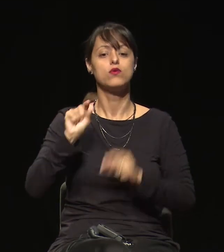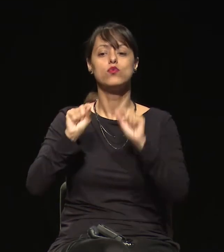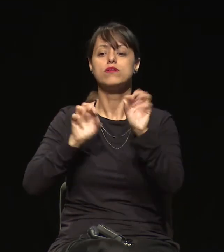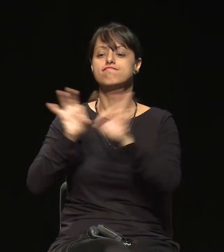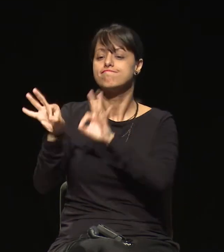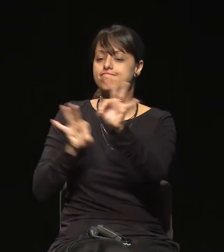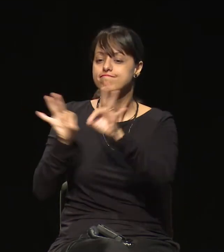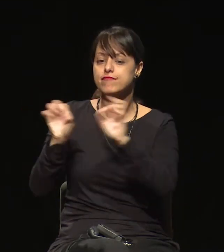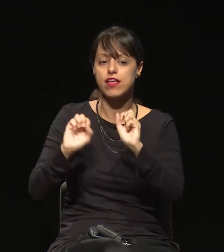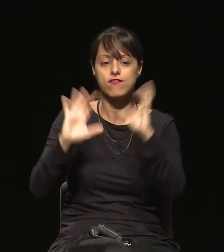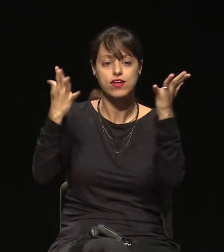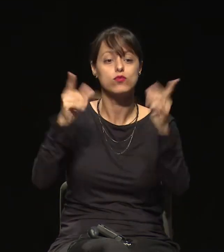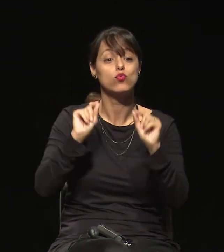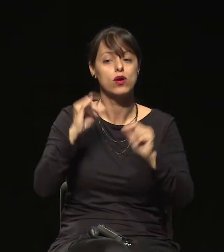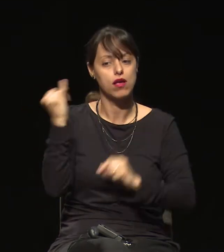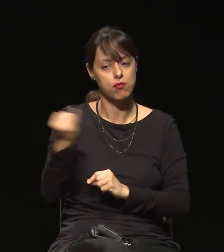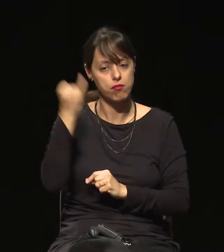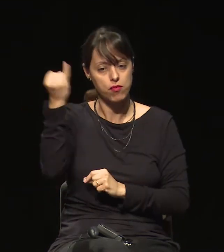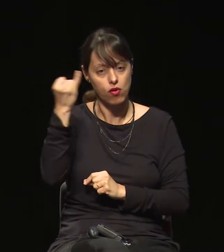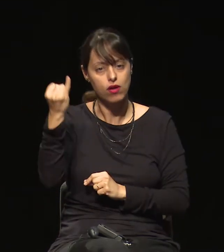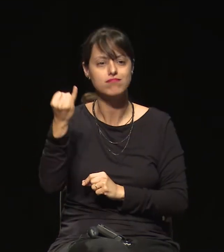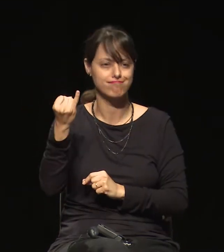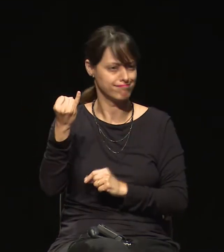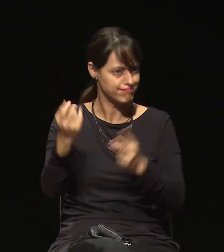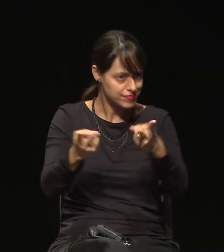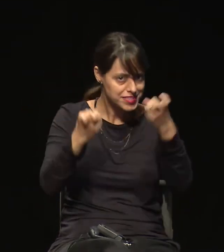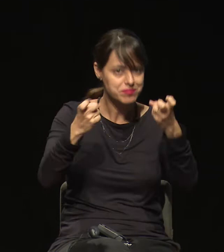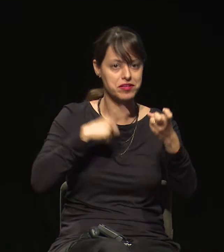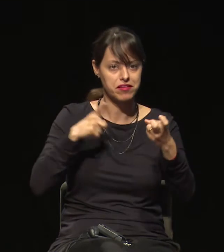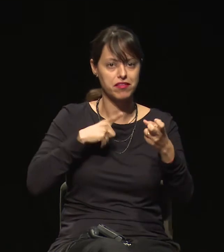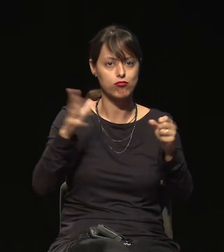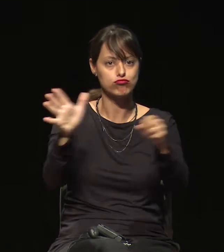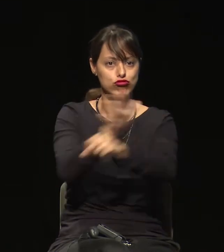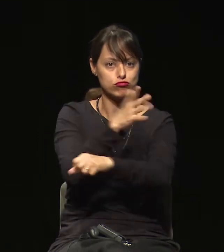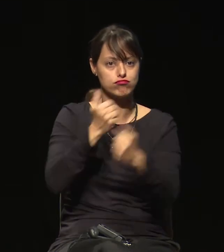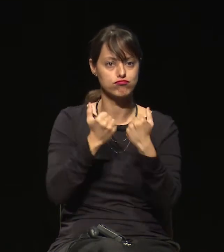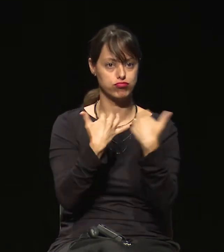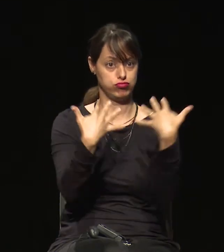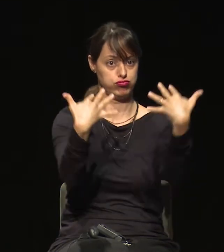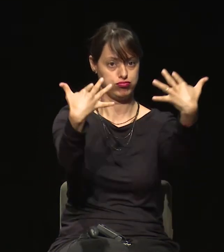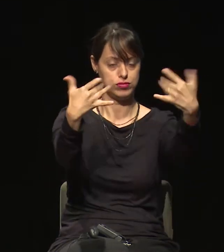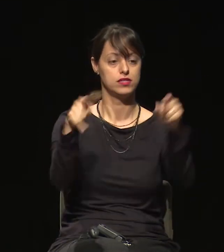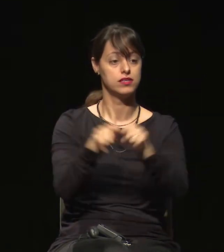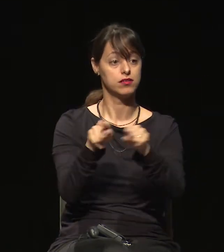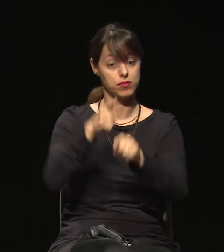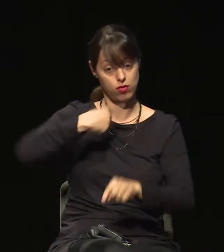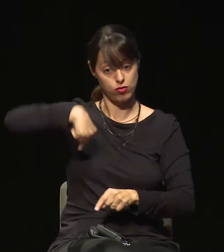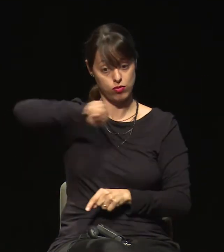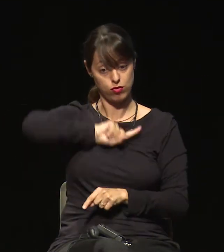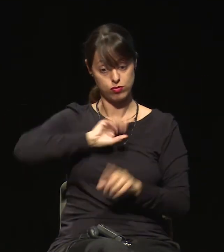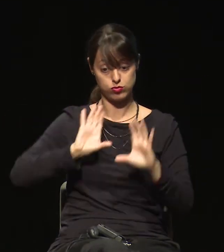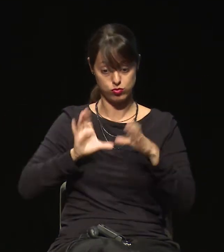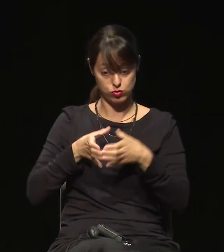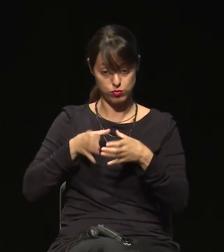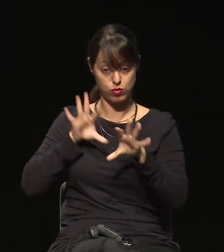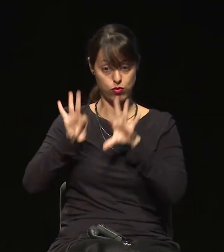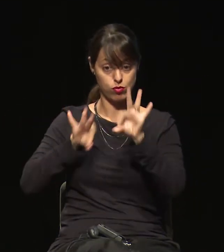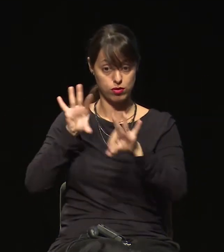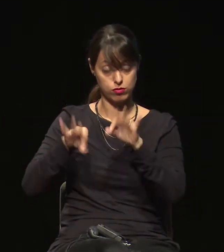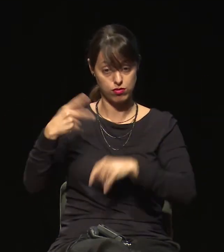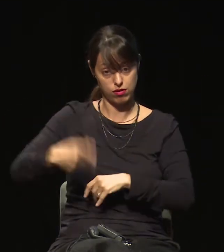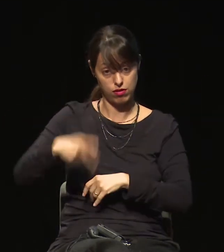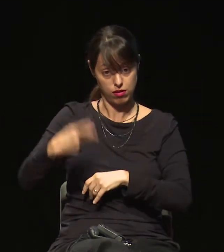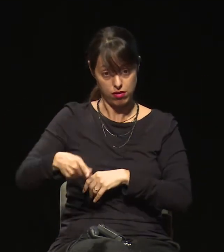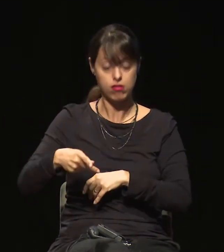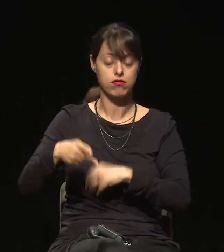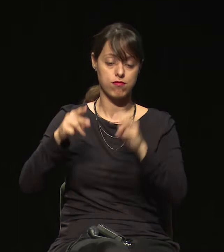importância pode ser aferida em termos do público, e, em especial, por nós, pela equipe curatorial aqui do museu,